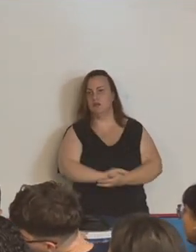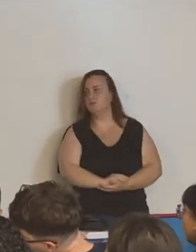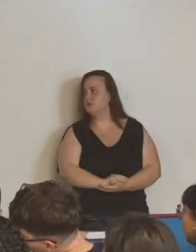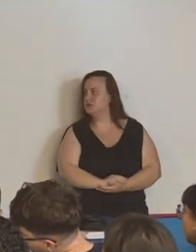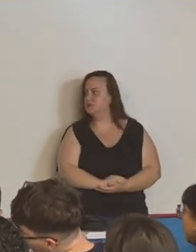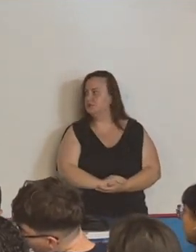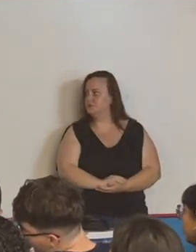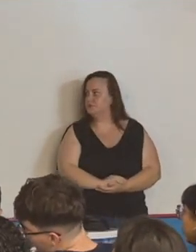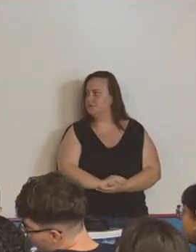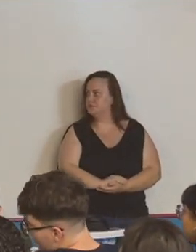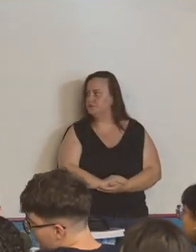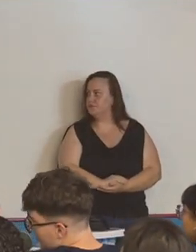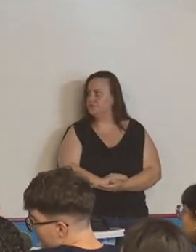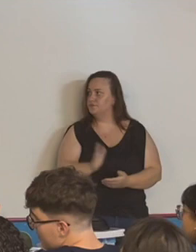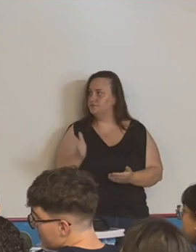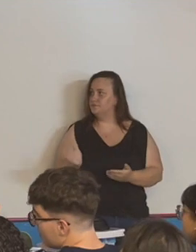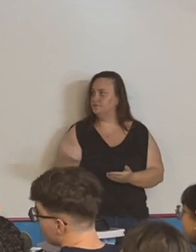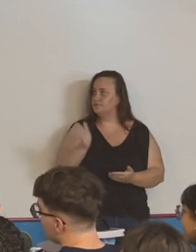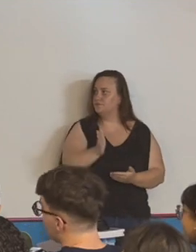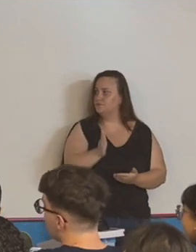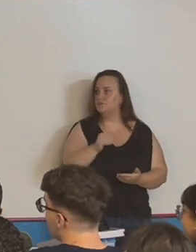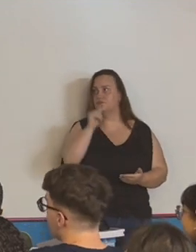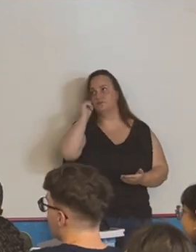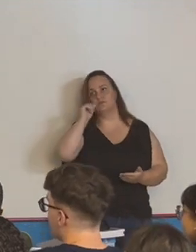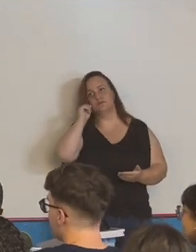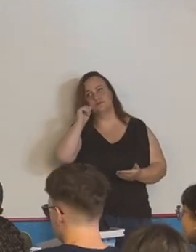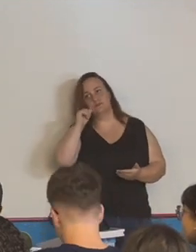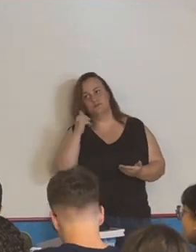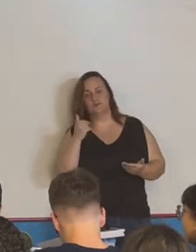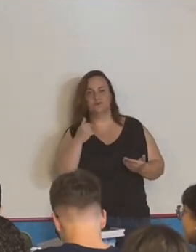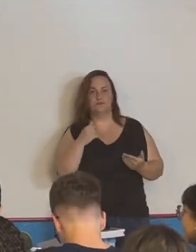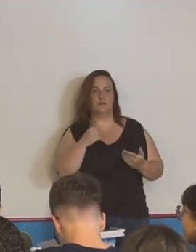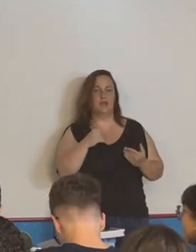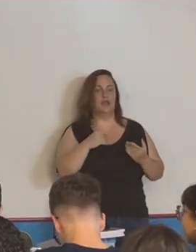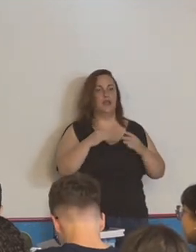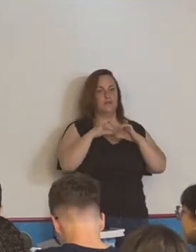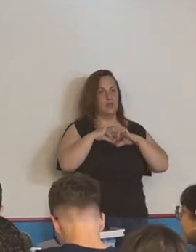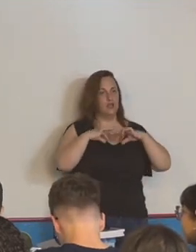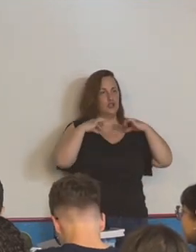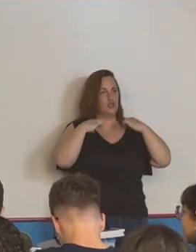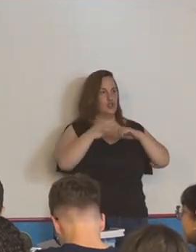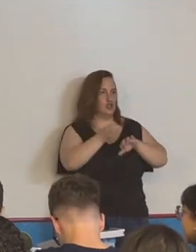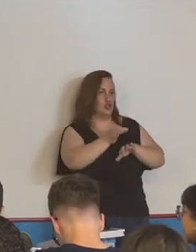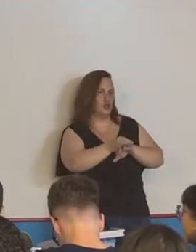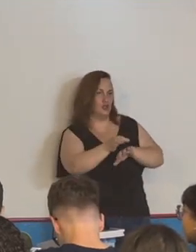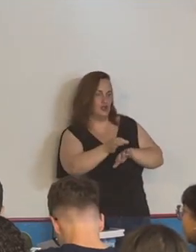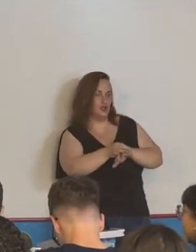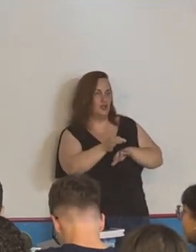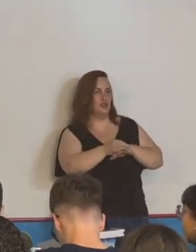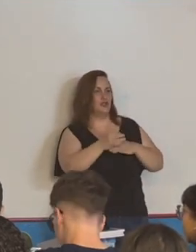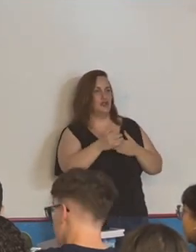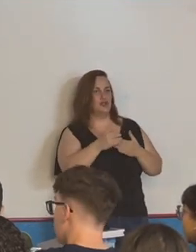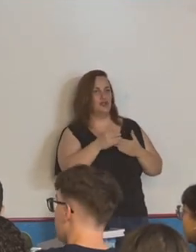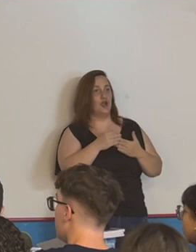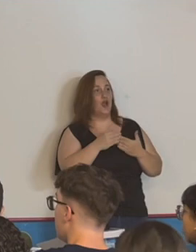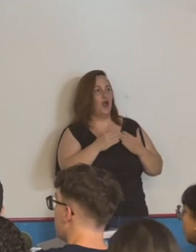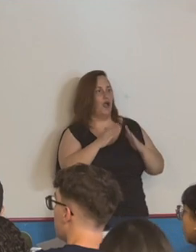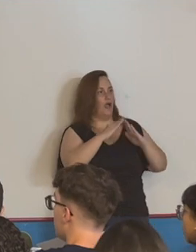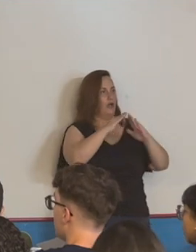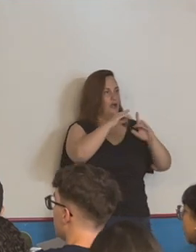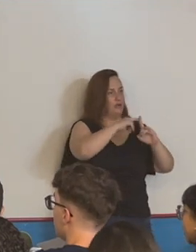enquanto que a referência da mulher tem essa coisa da joia, né, essa questão muito forte da igreja